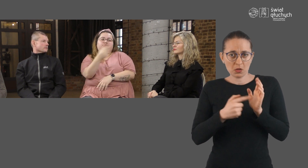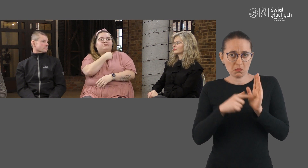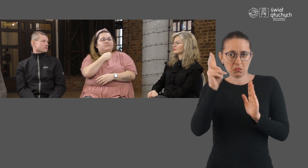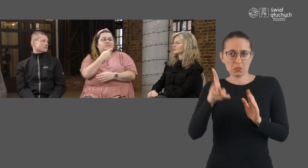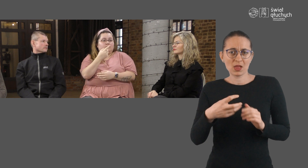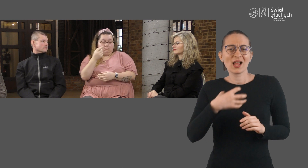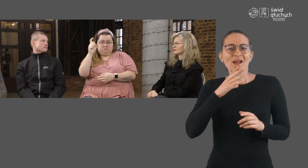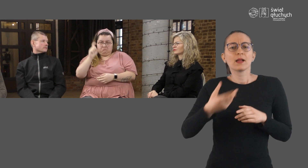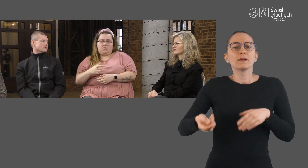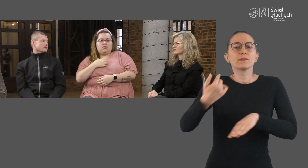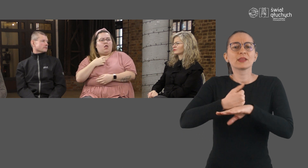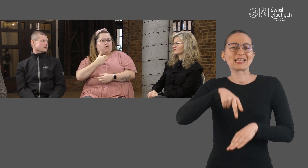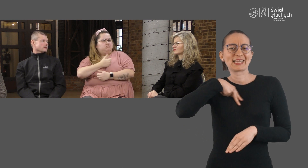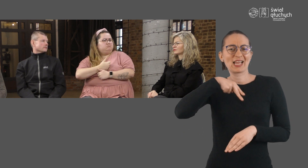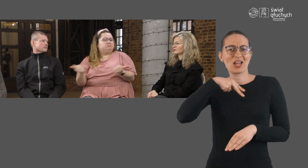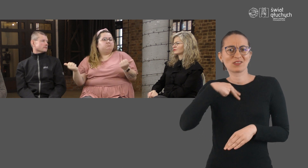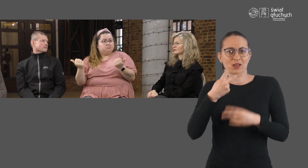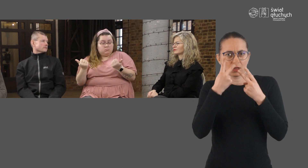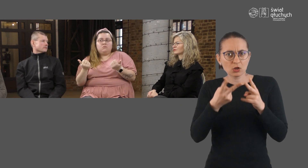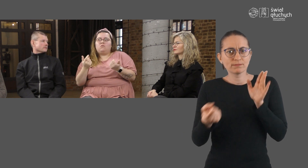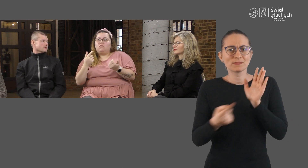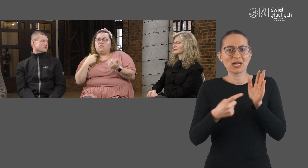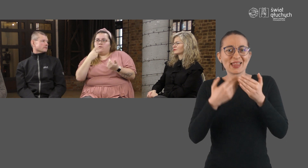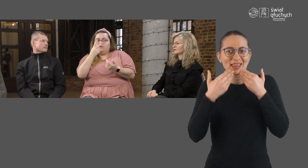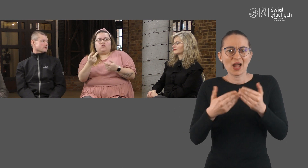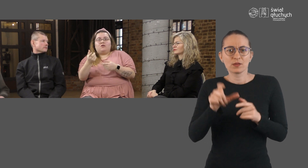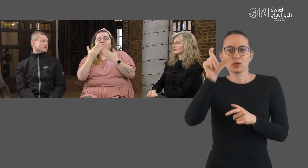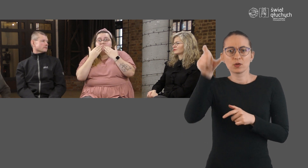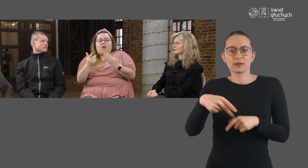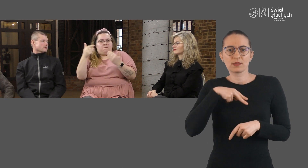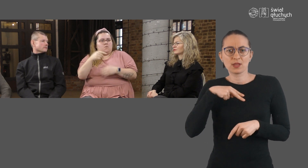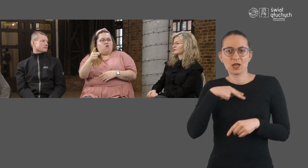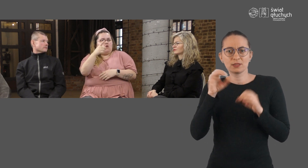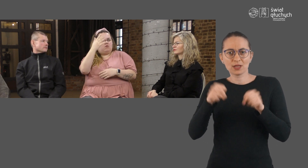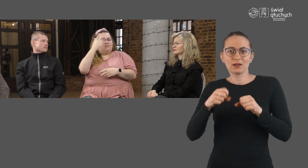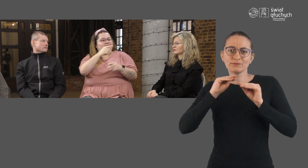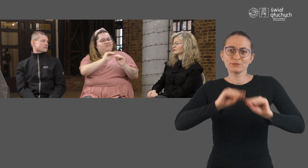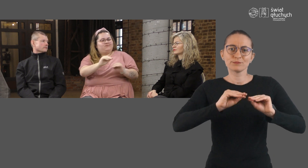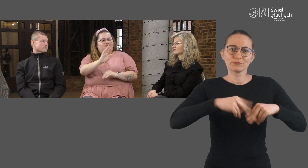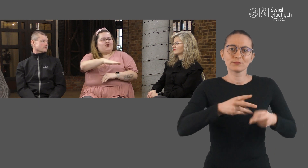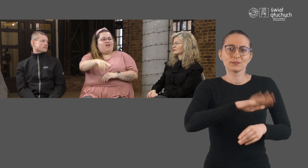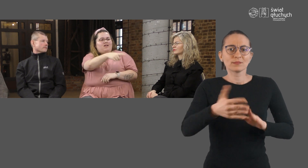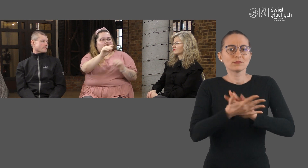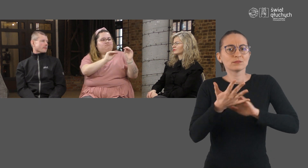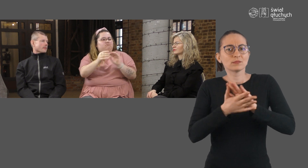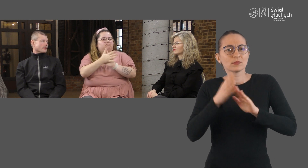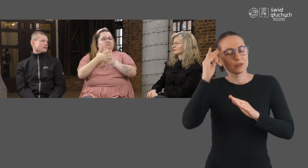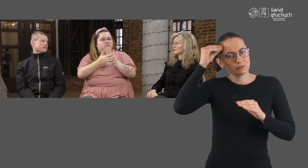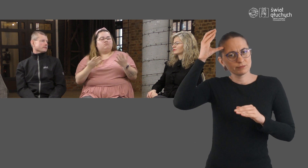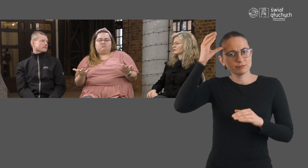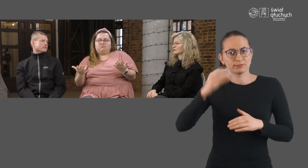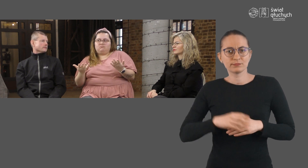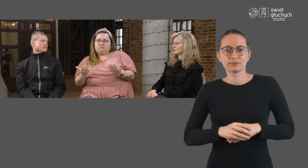jeżeli rekrutują nauczycieli, to też wymagają, żeby nauczyciele poszli na kurs języka migowego. Ja widzę, że dzięki temu